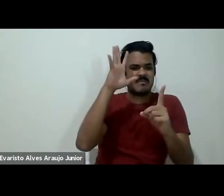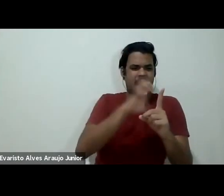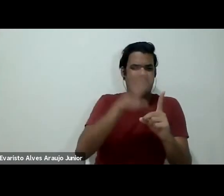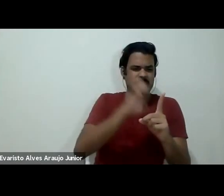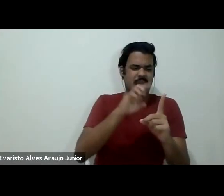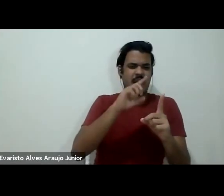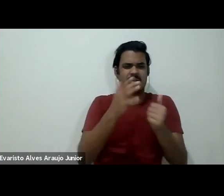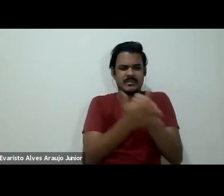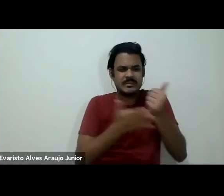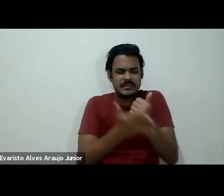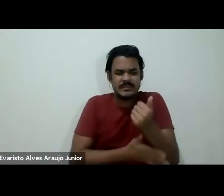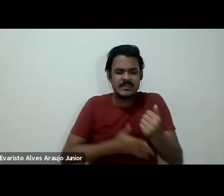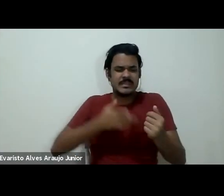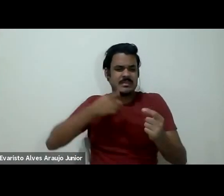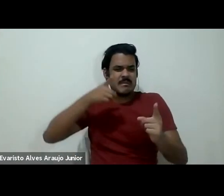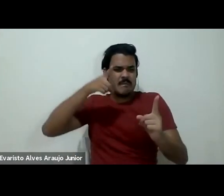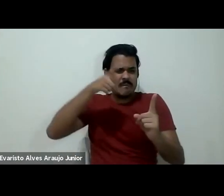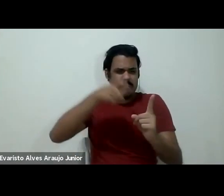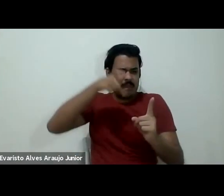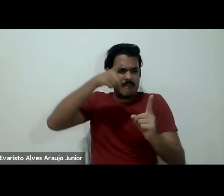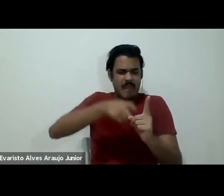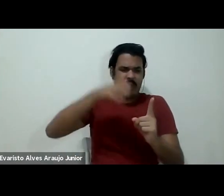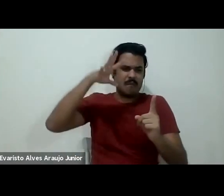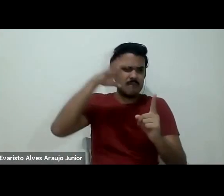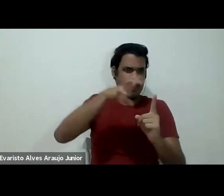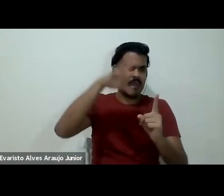de perseguição, numa situação de